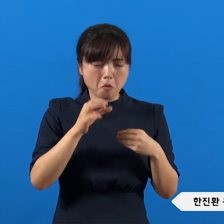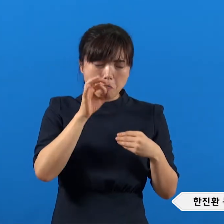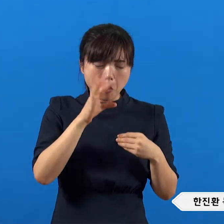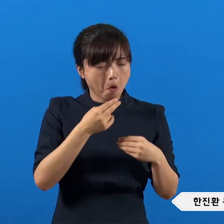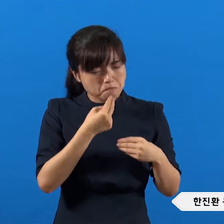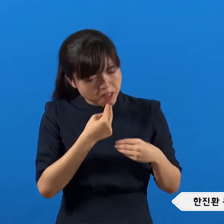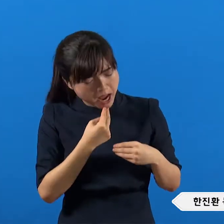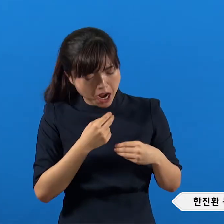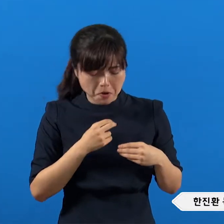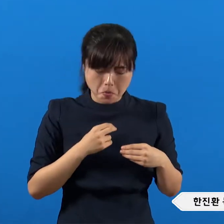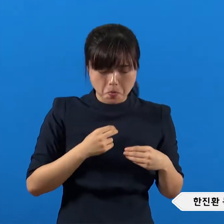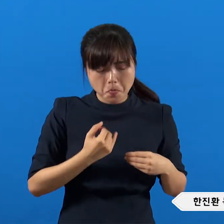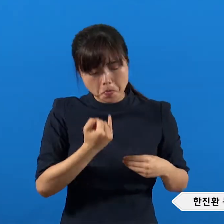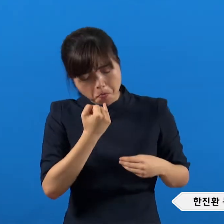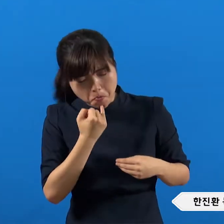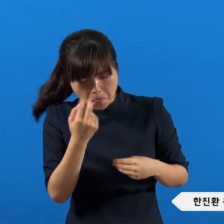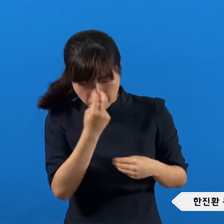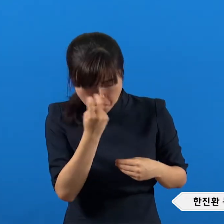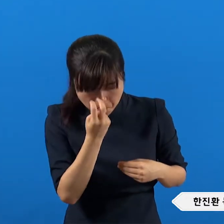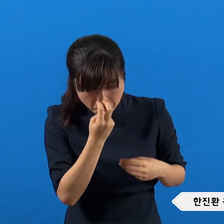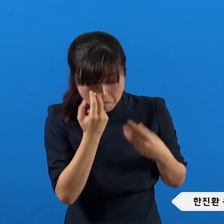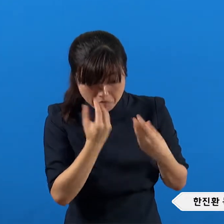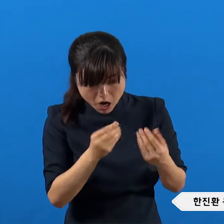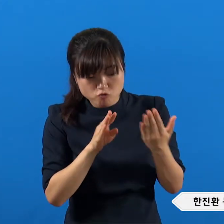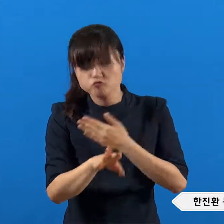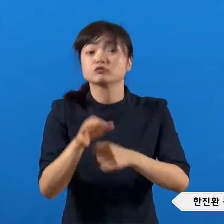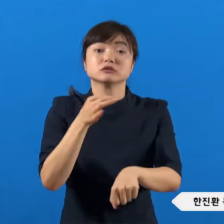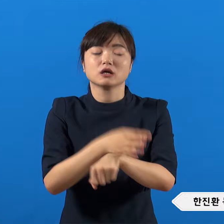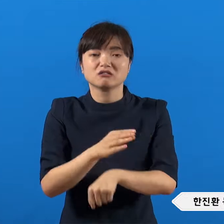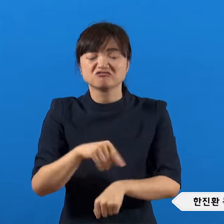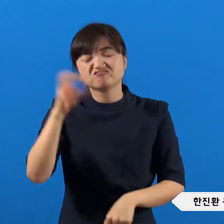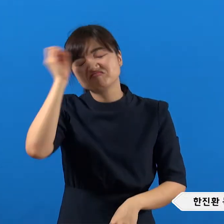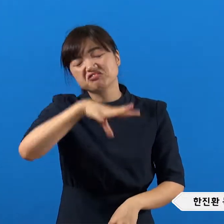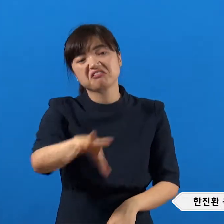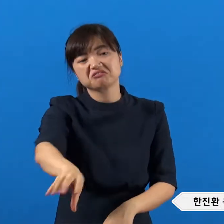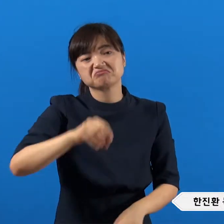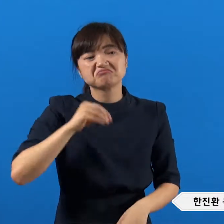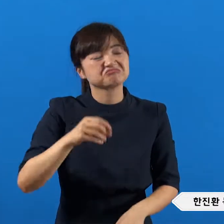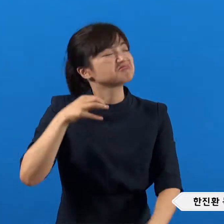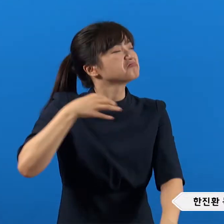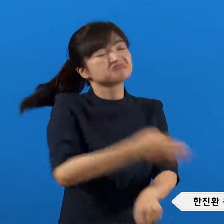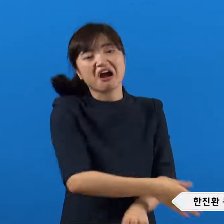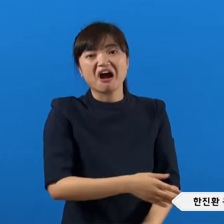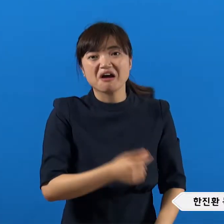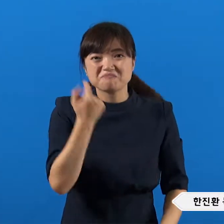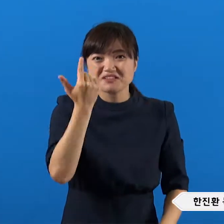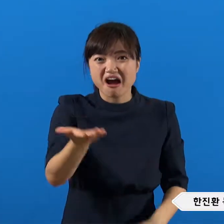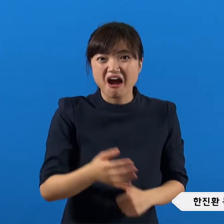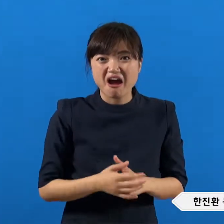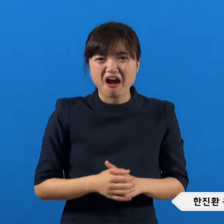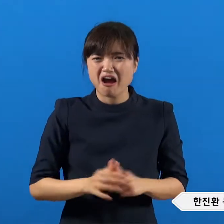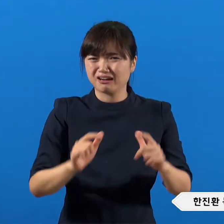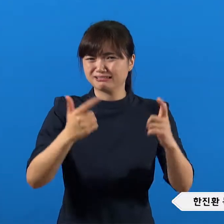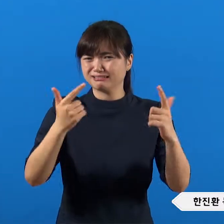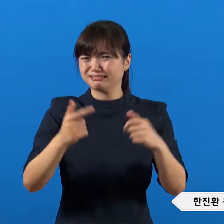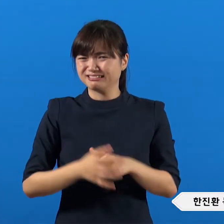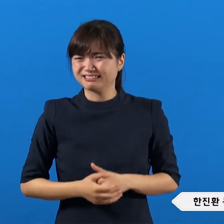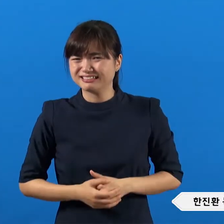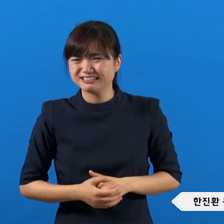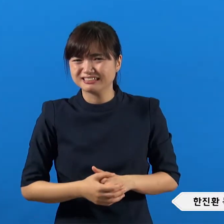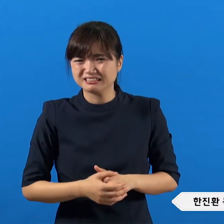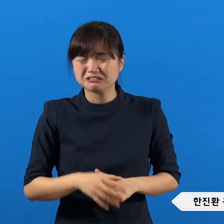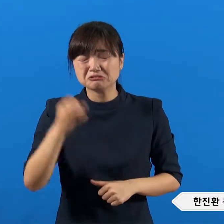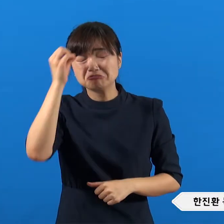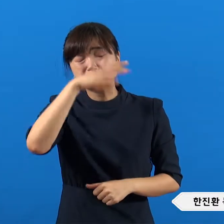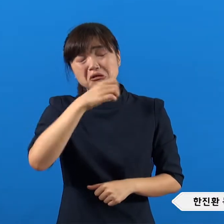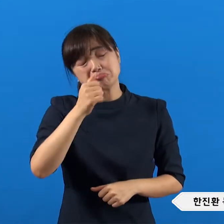꼼꼼하게 살피지 않습니까? 그런 거 없이 그냥 손에 집히는 대로 덜렁 충동 구매하듯이 그렇게 사는 사람은